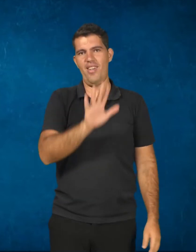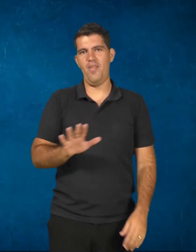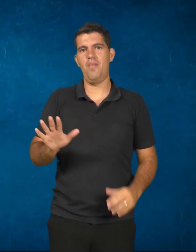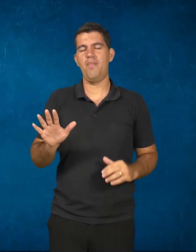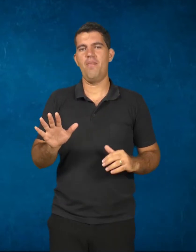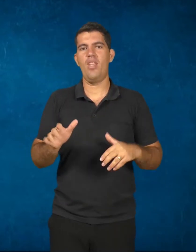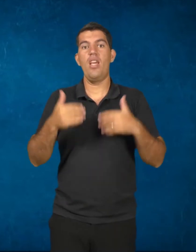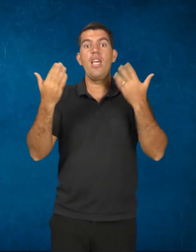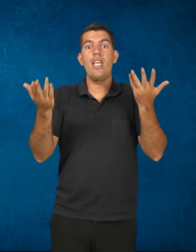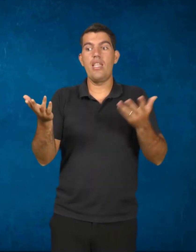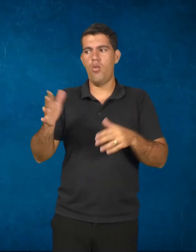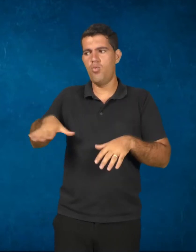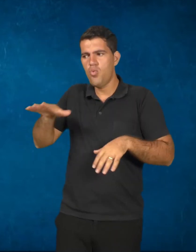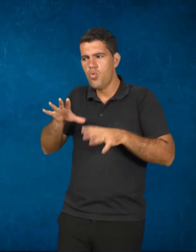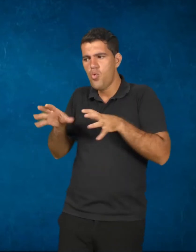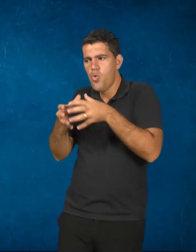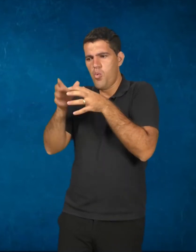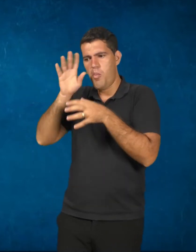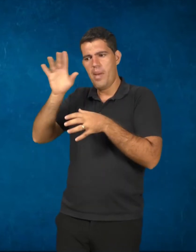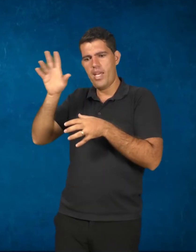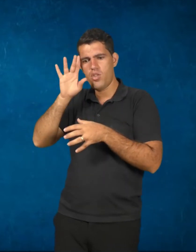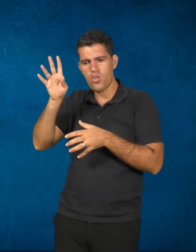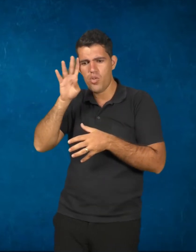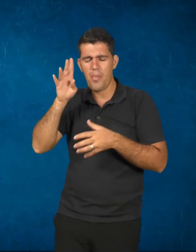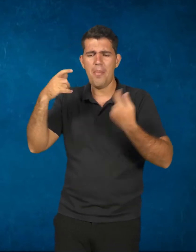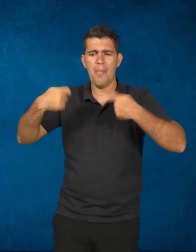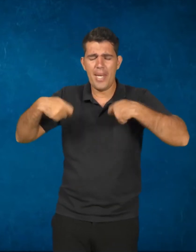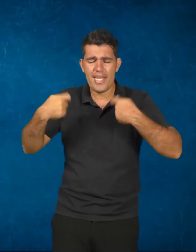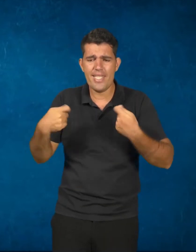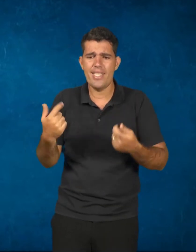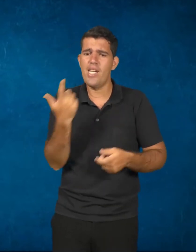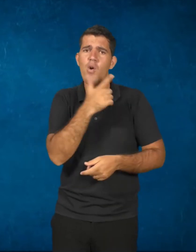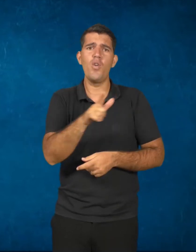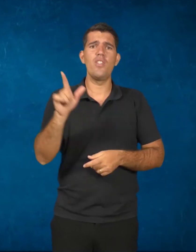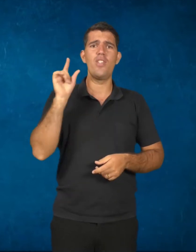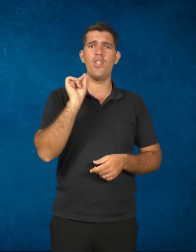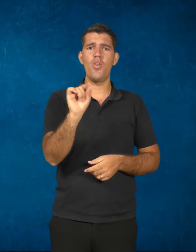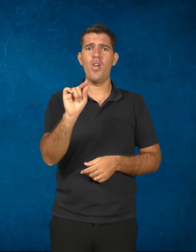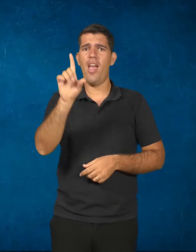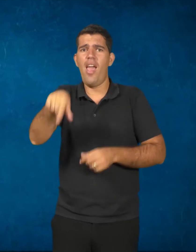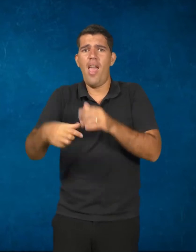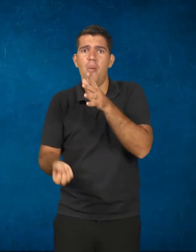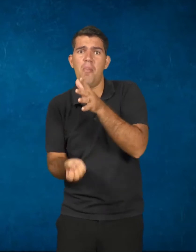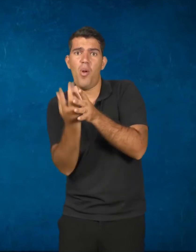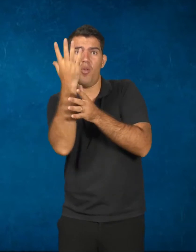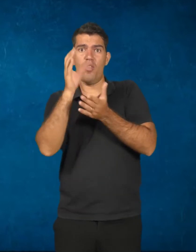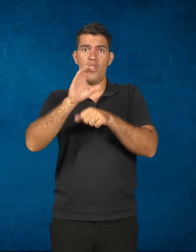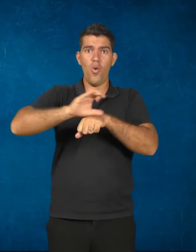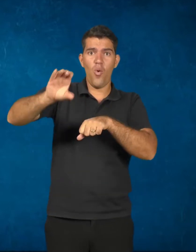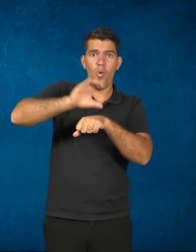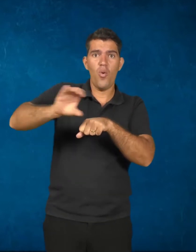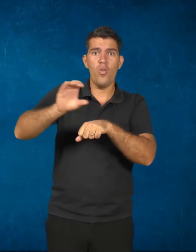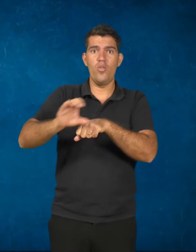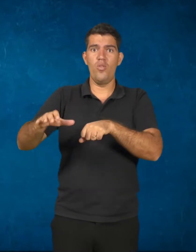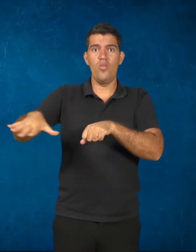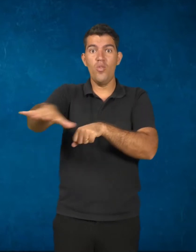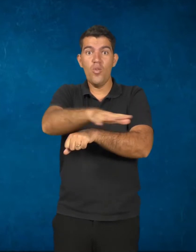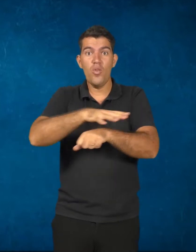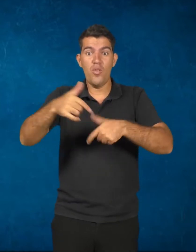para esses pensadores, tinha que existir uma forma de produzir um curso onde o trabalho não se